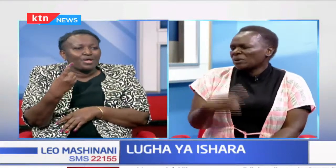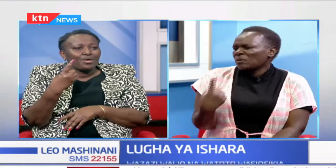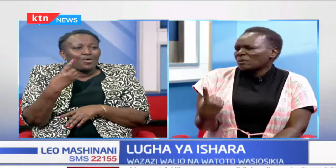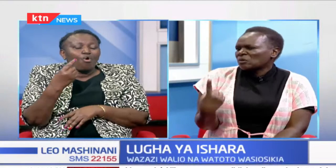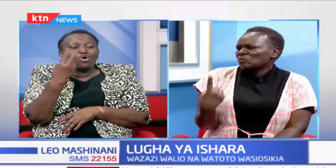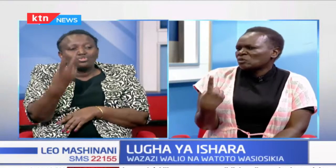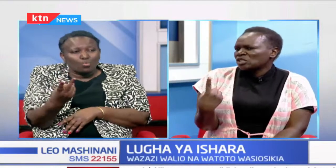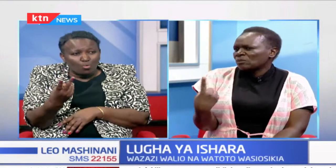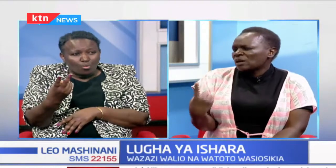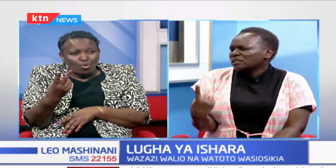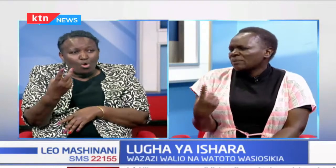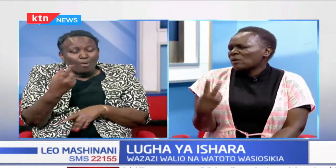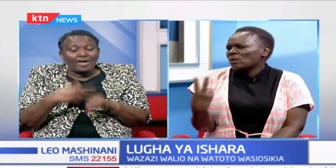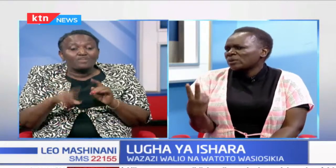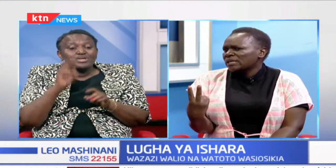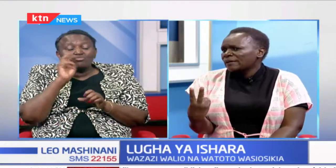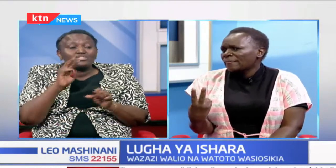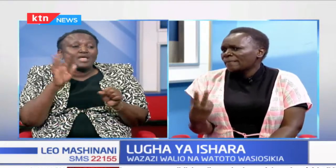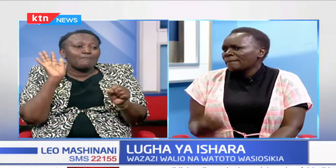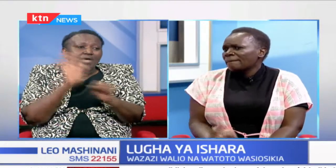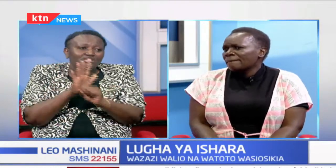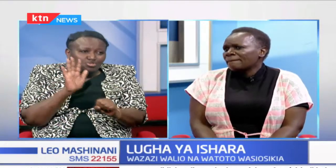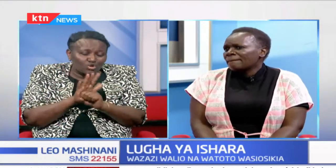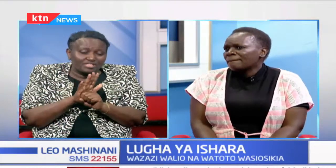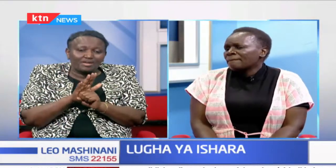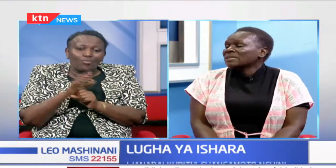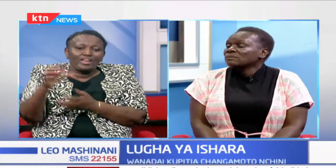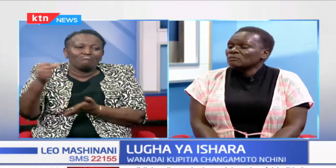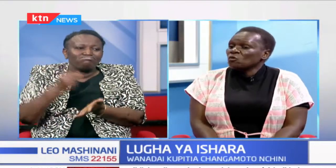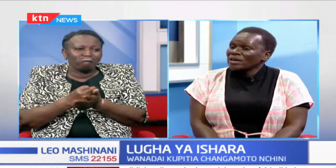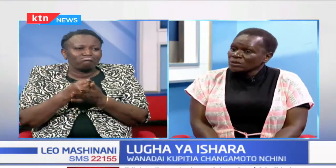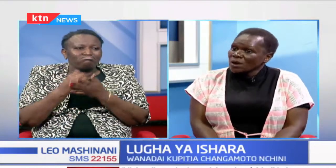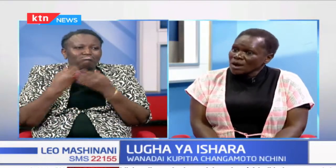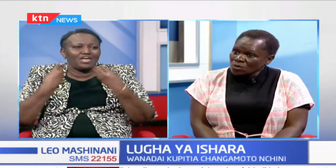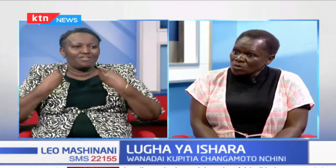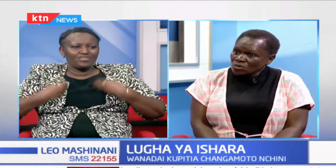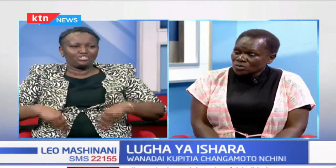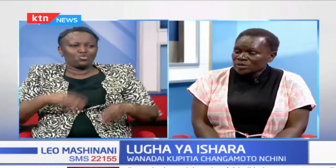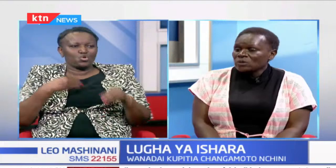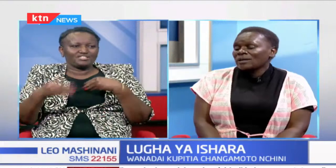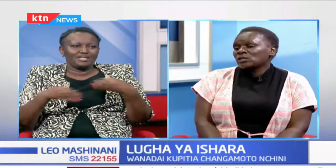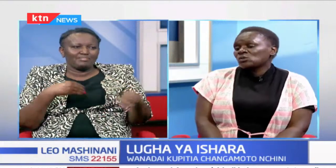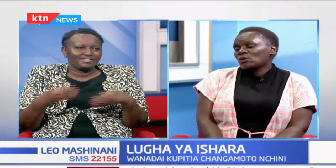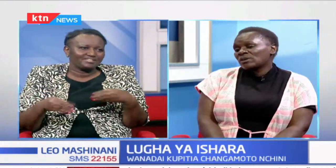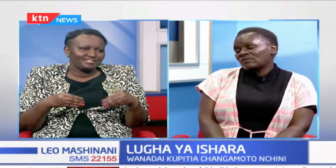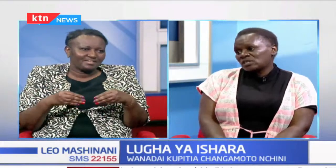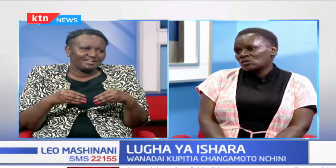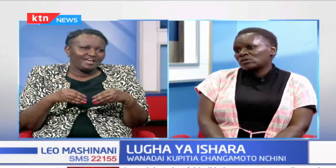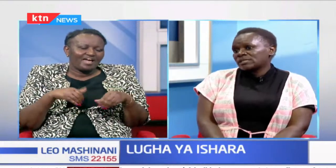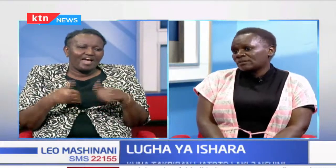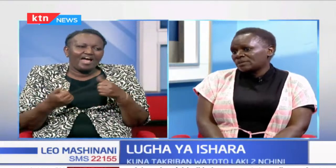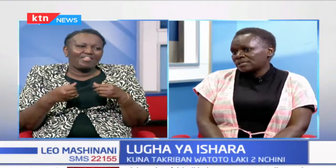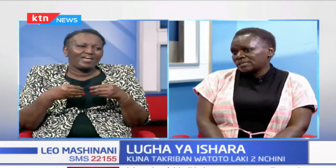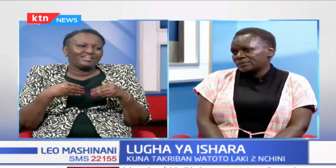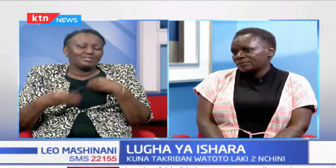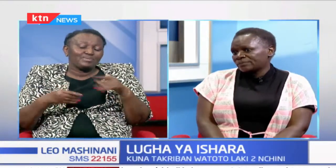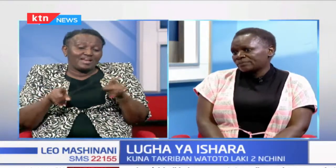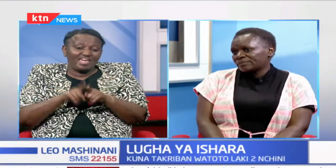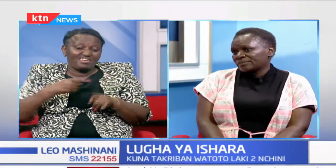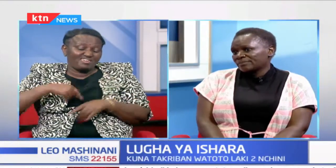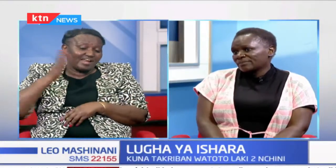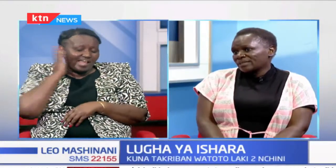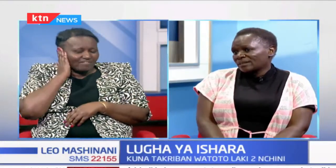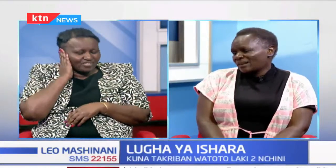Wengine wako na moja maja ama wawili. But wengi wao ni wale tu wako na physical disability.